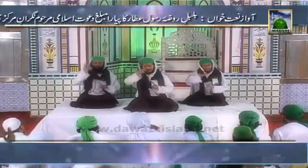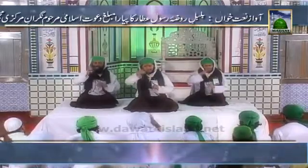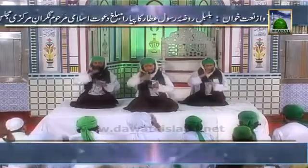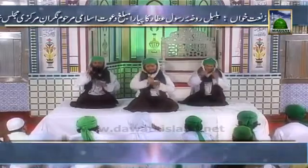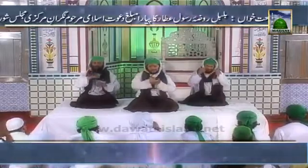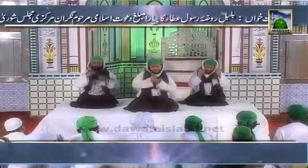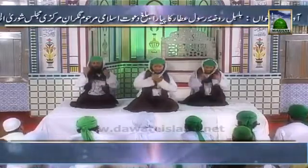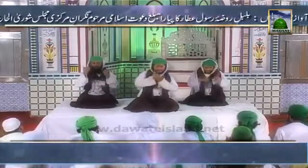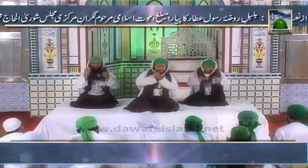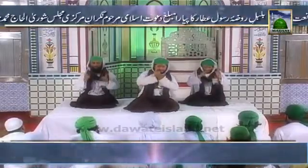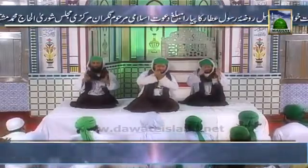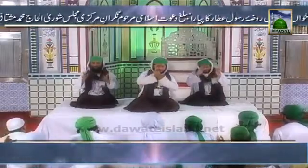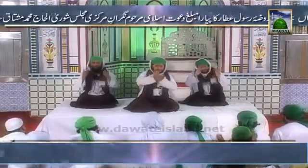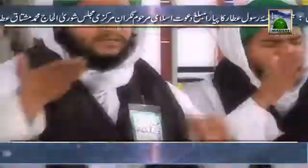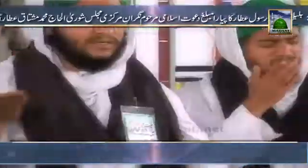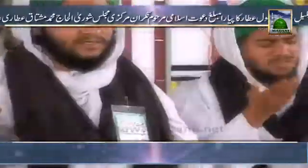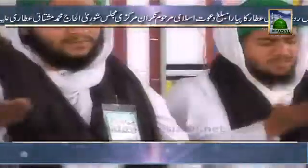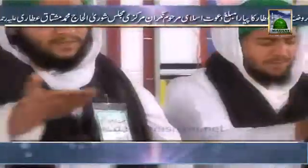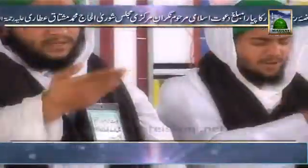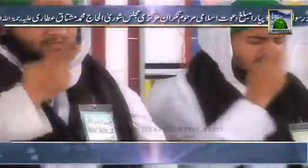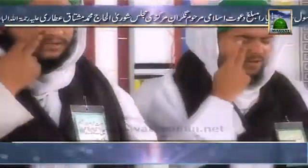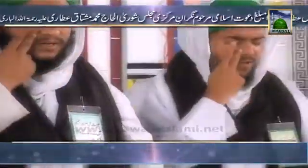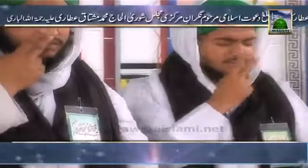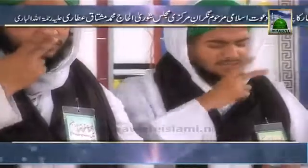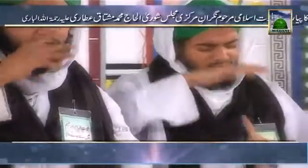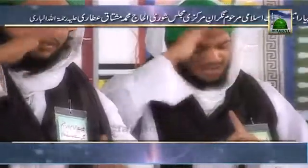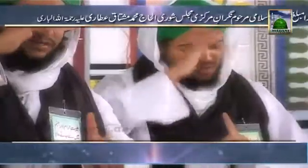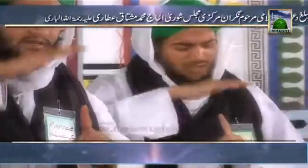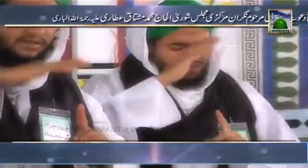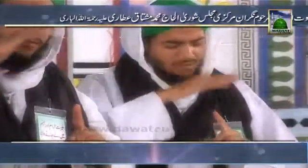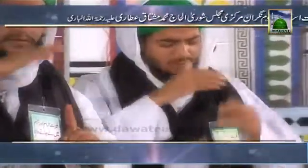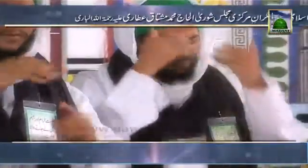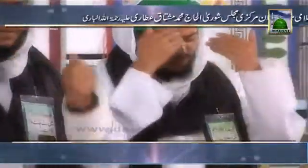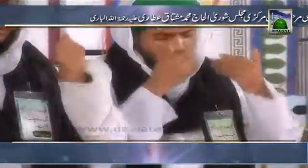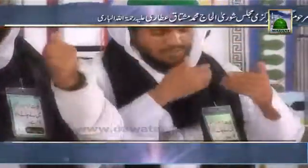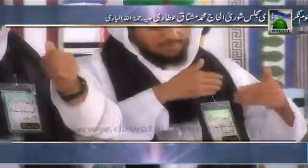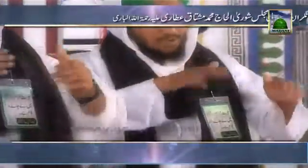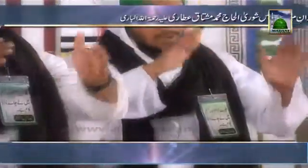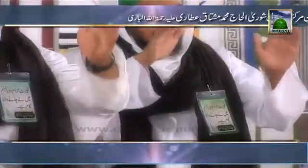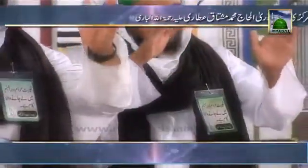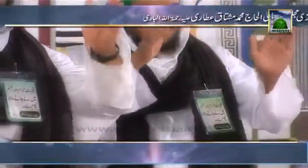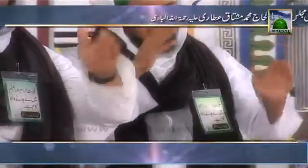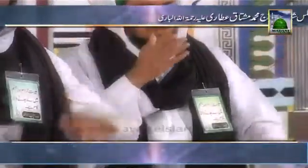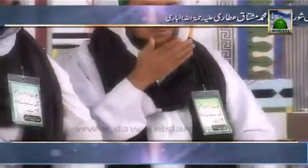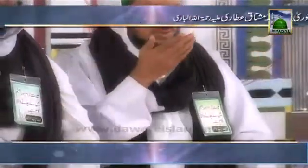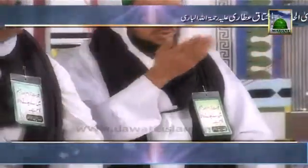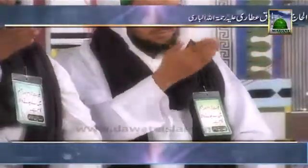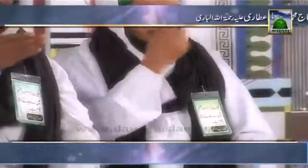کرم فرمائی، جس پر نظر کرم فرمائی، اس